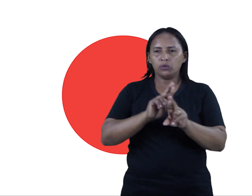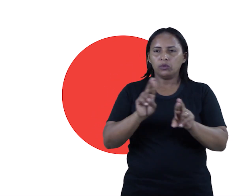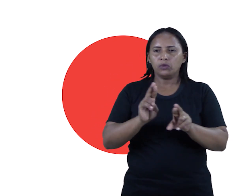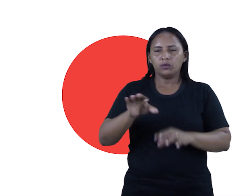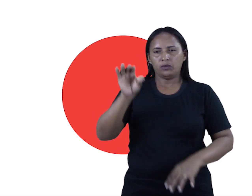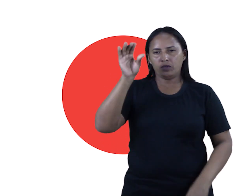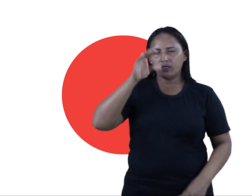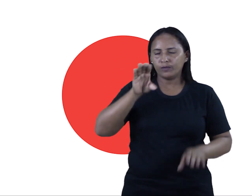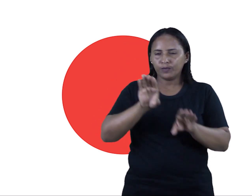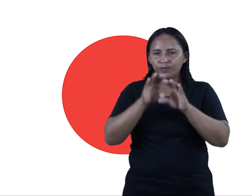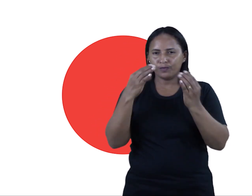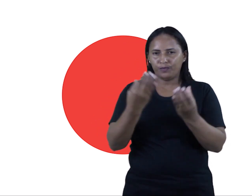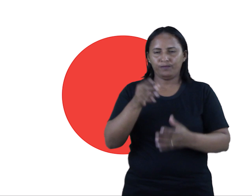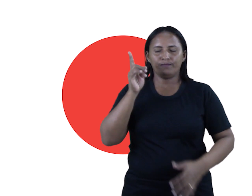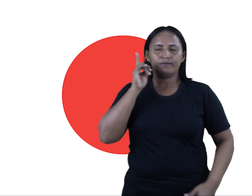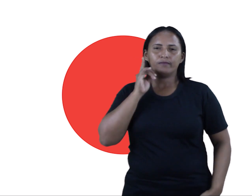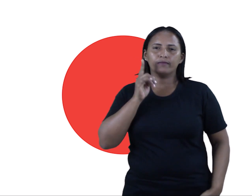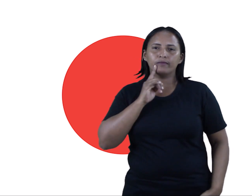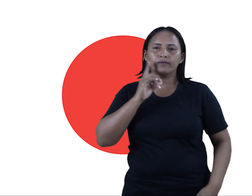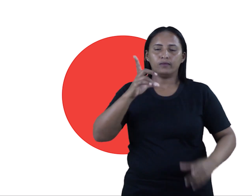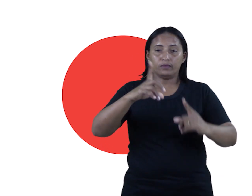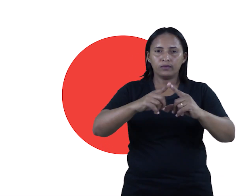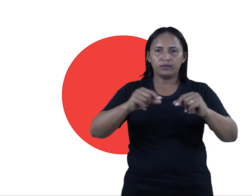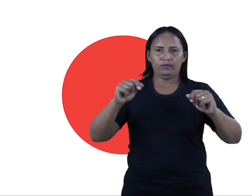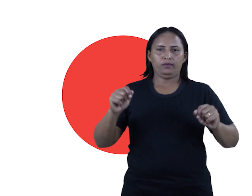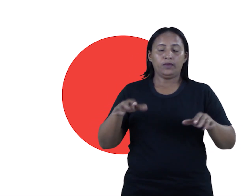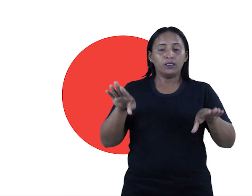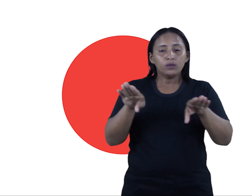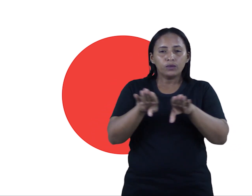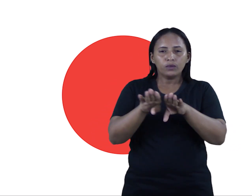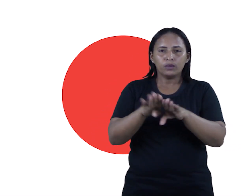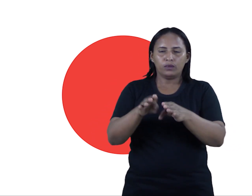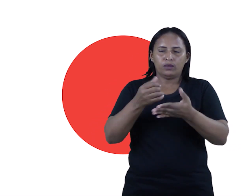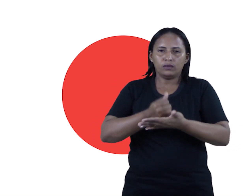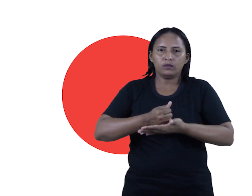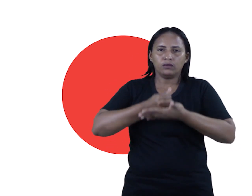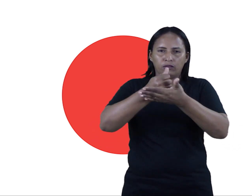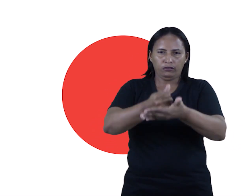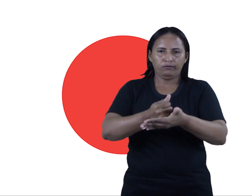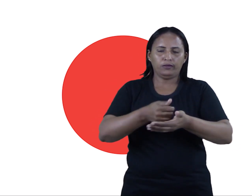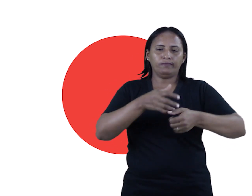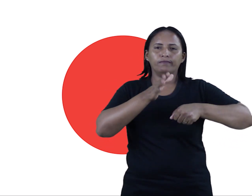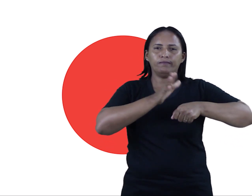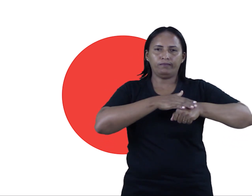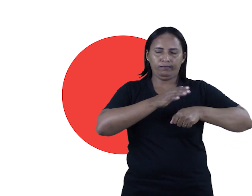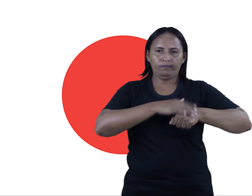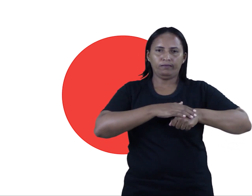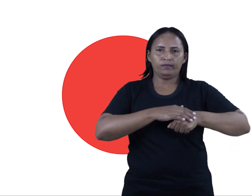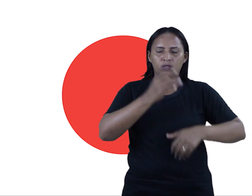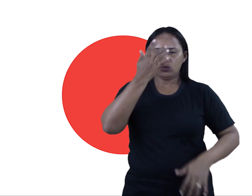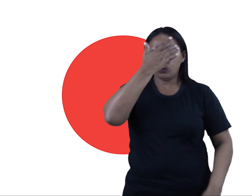Japão, além de apoiar ações que incentivam a independência das pessoas com